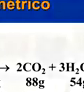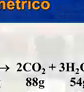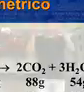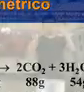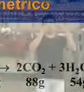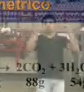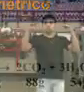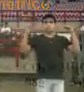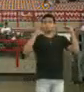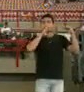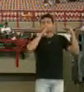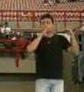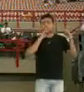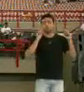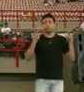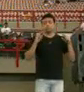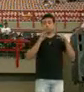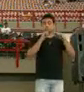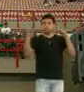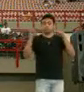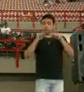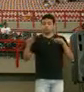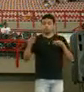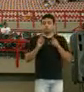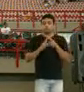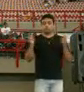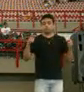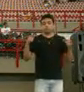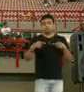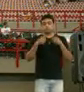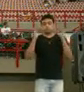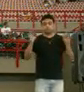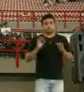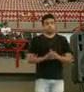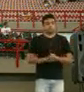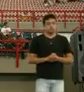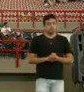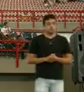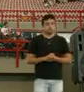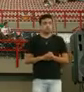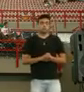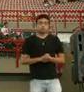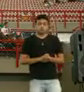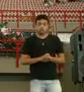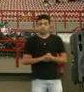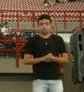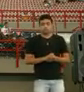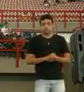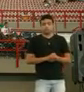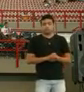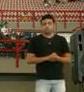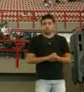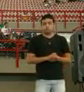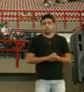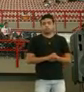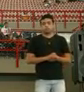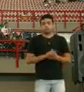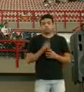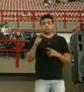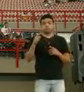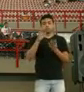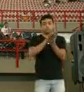que na horizontal. Mas na horizontal também dá certo. Quem quiser, anote esse exemplo aí, ó. Não tem na